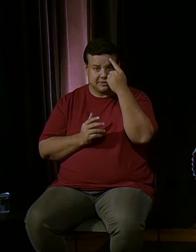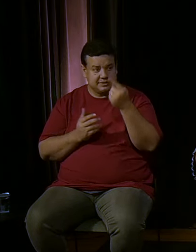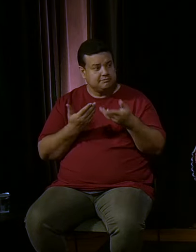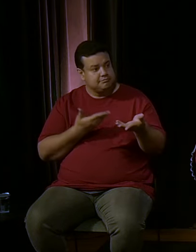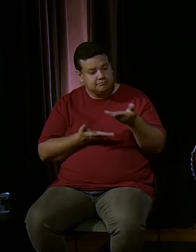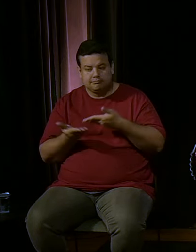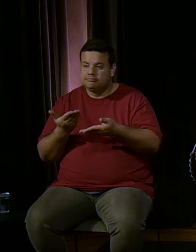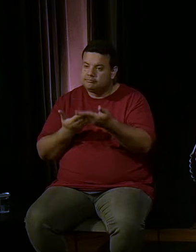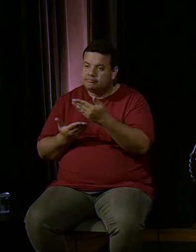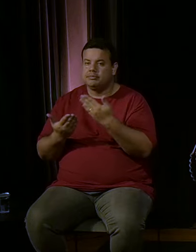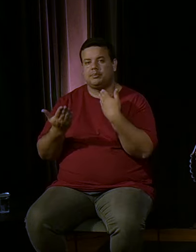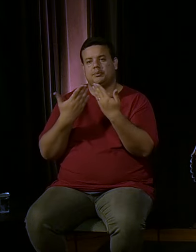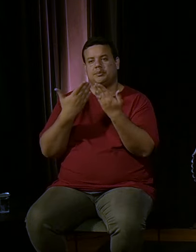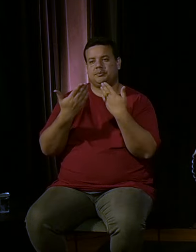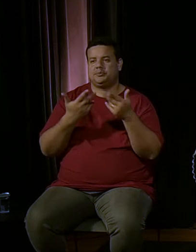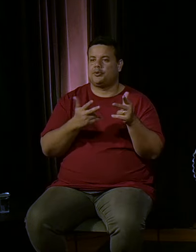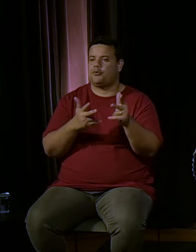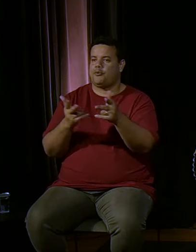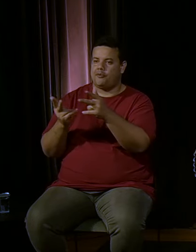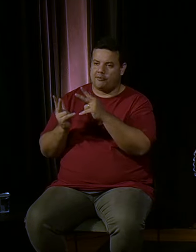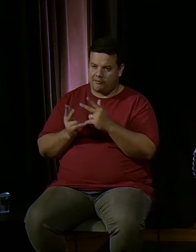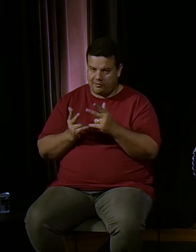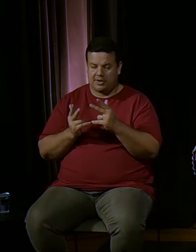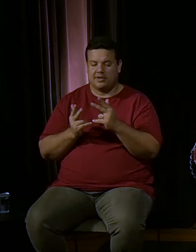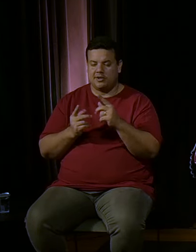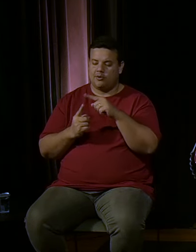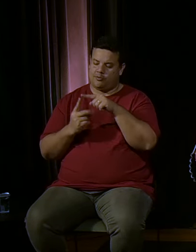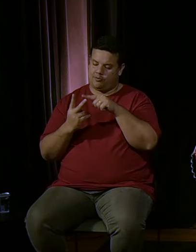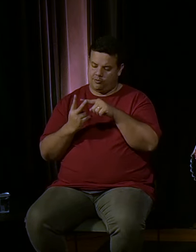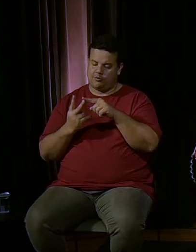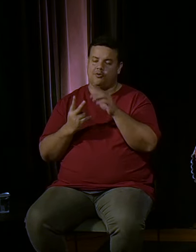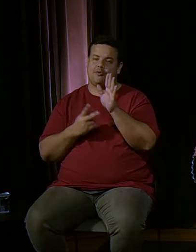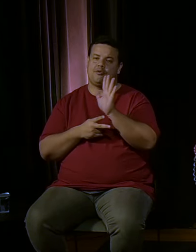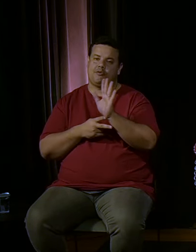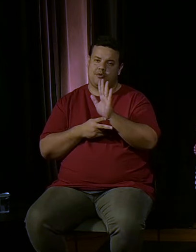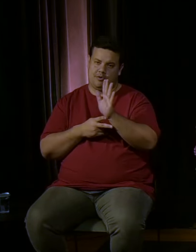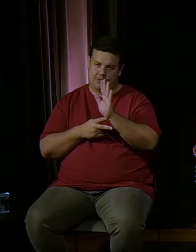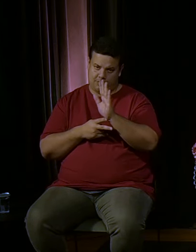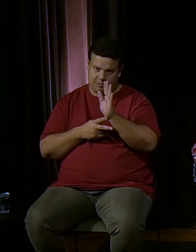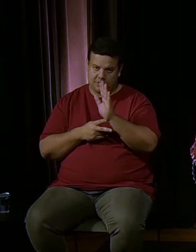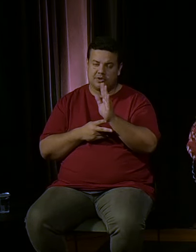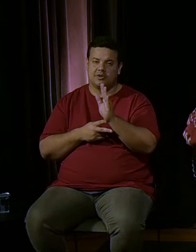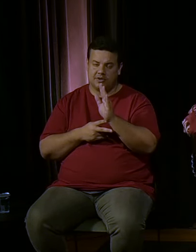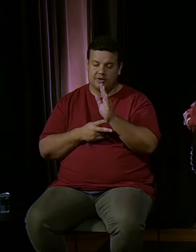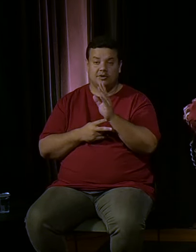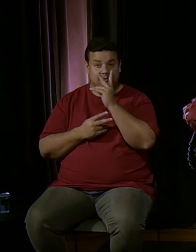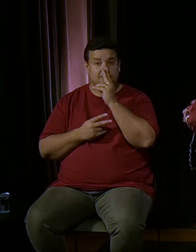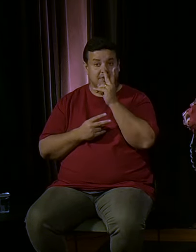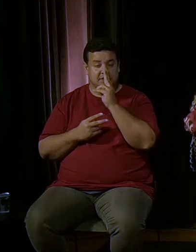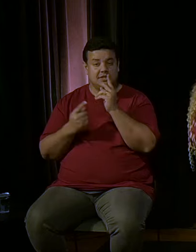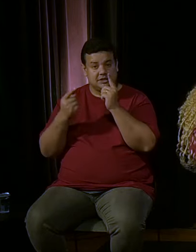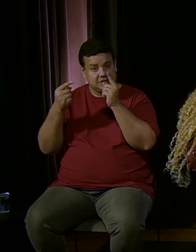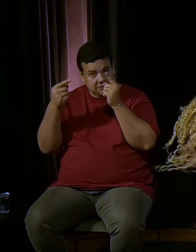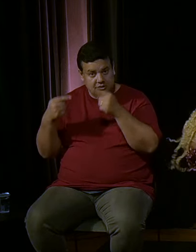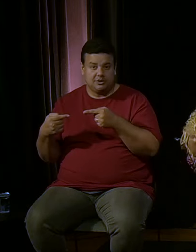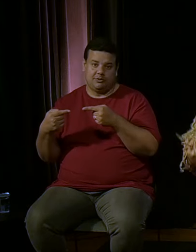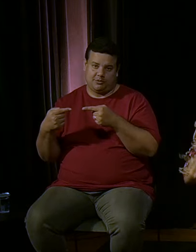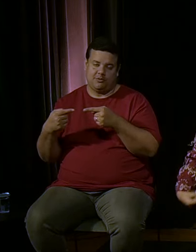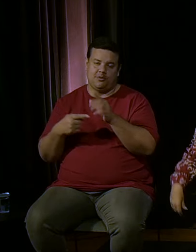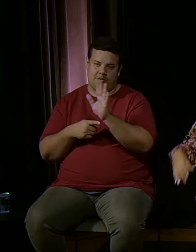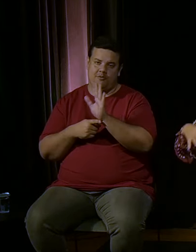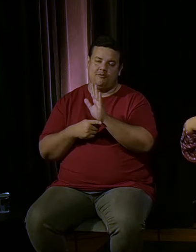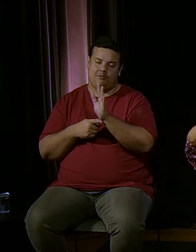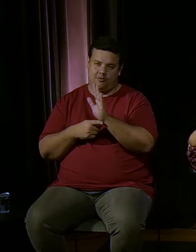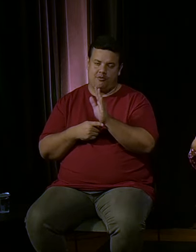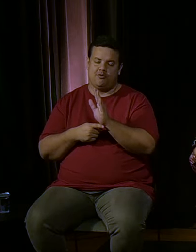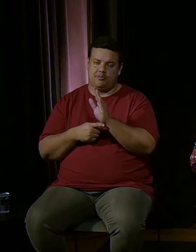gente converse os dois filmes, né? Sobretudo do Cone Campos. É um filme bem desafiador, então exige